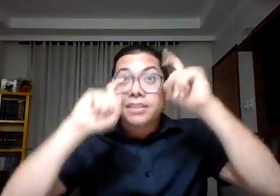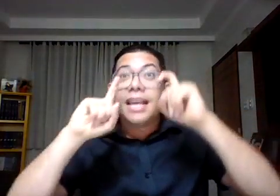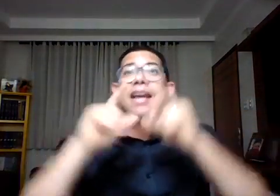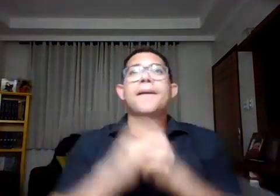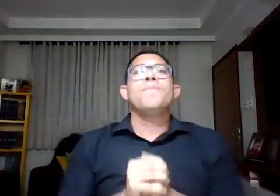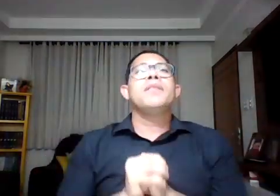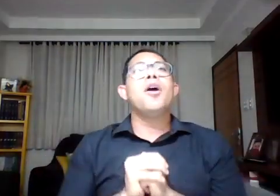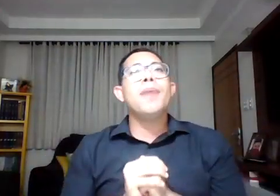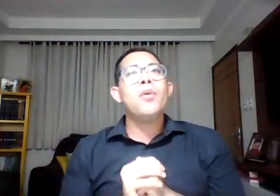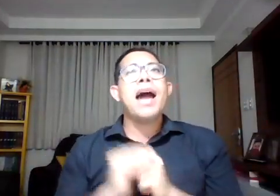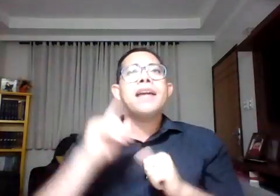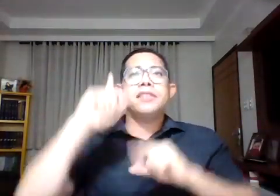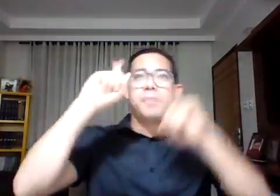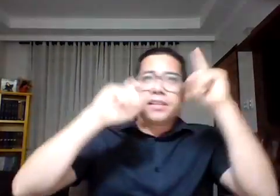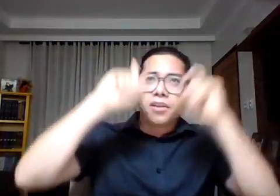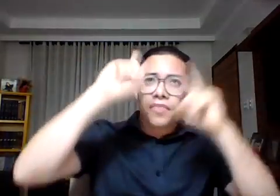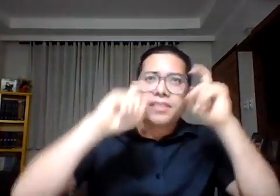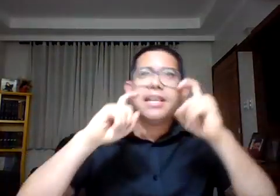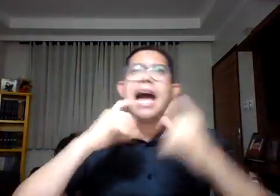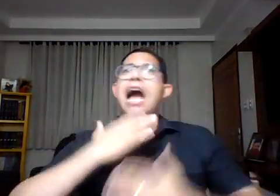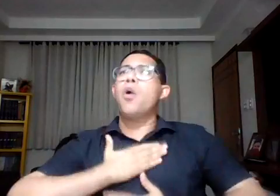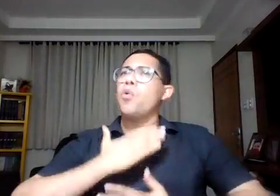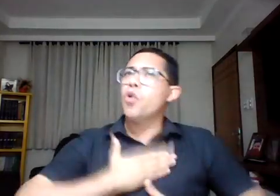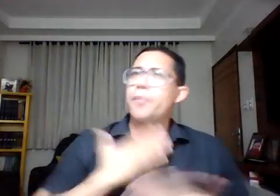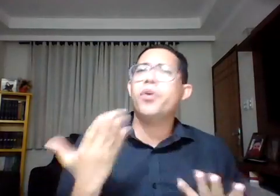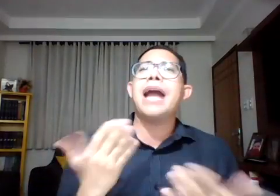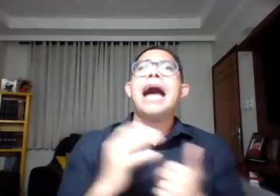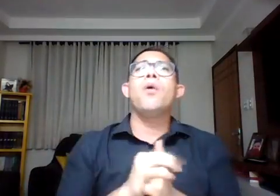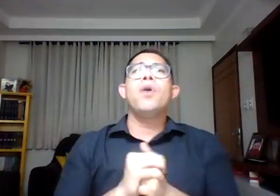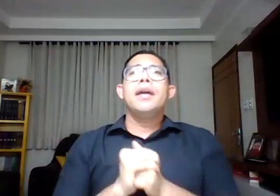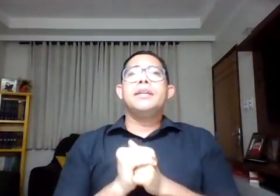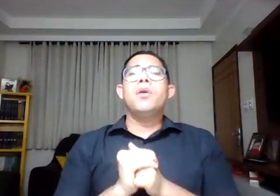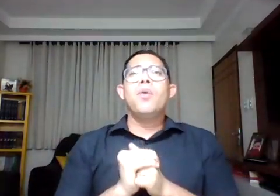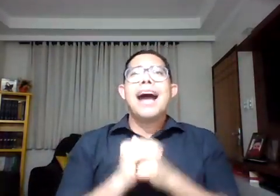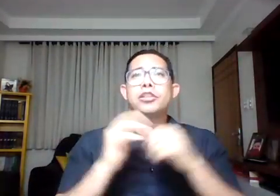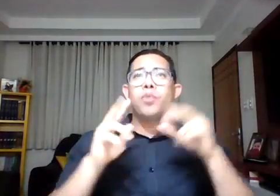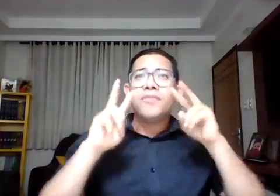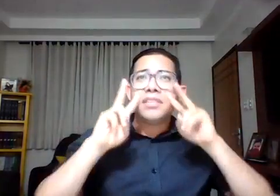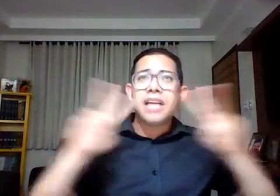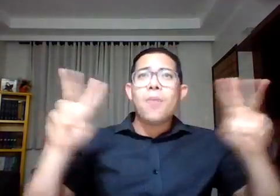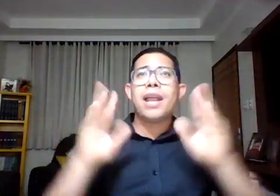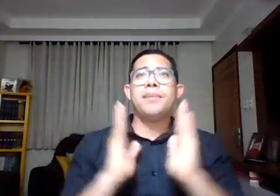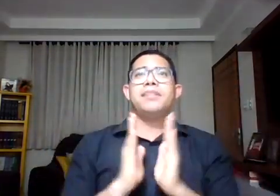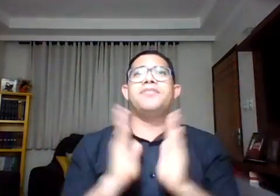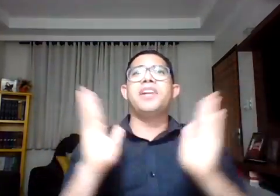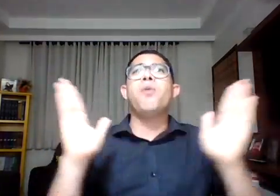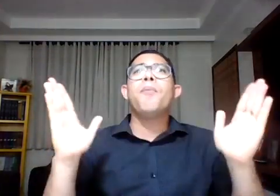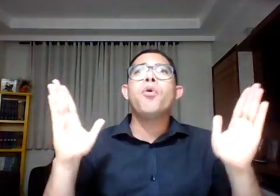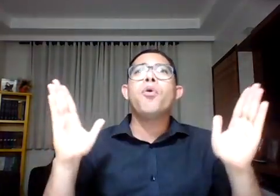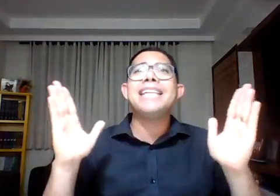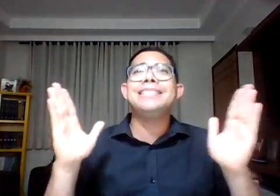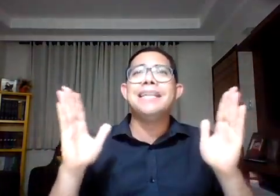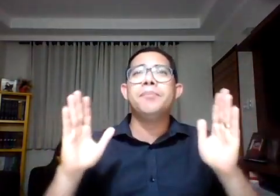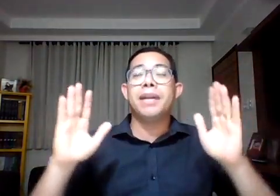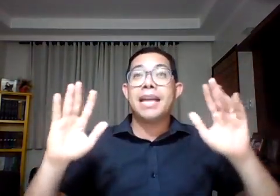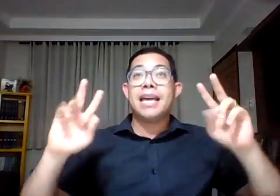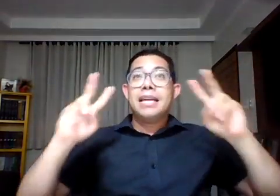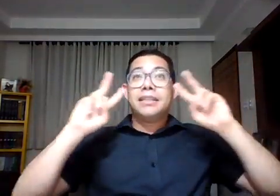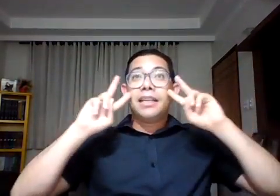né? Não manuais, expressão facial, corporal. Então, a sua visão, ela precisa ficar um pouco mais ampla, né? Você tem que ter